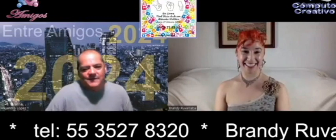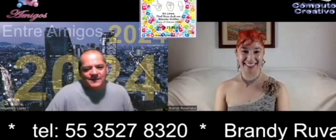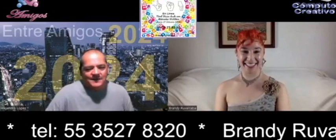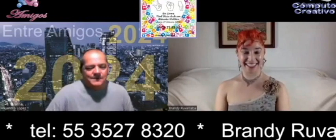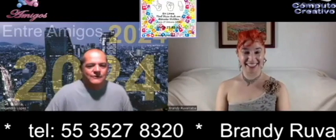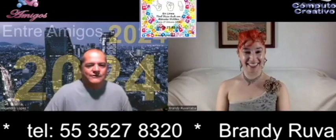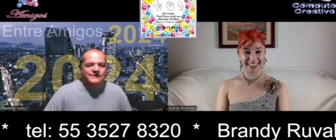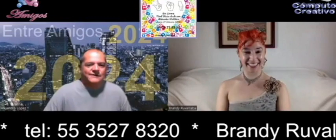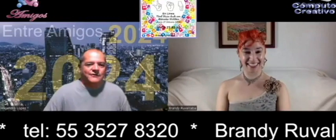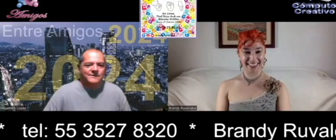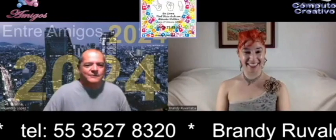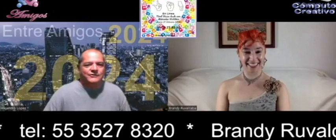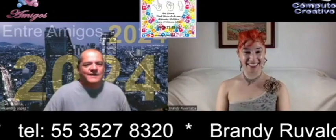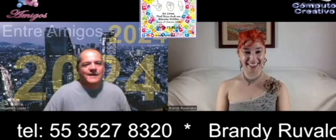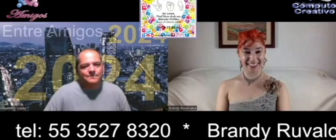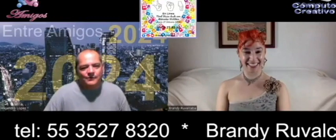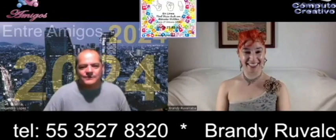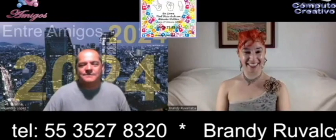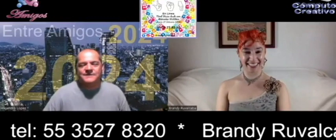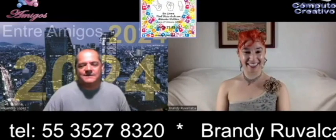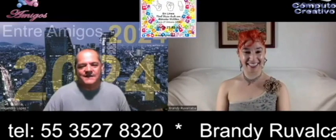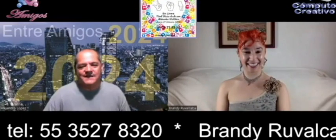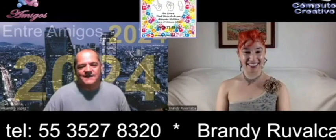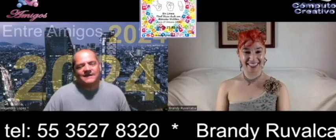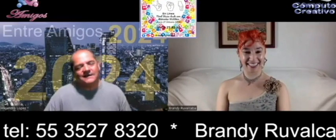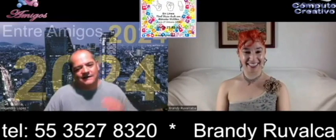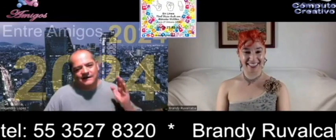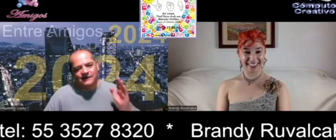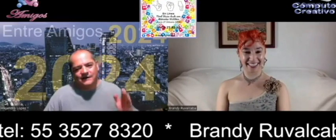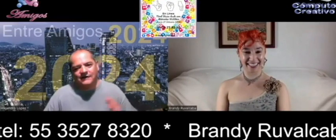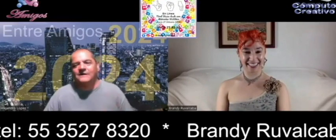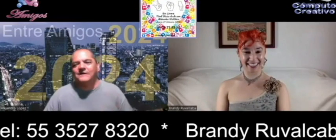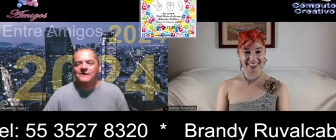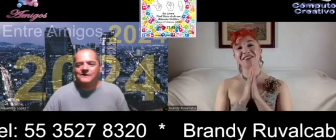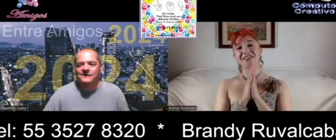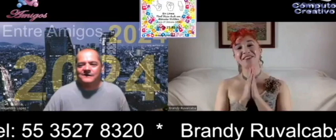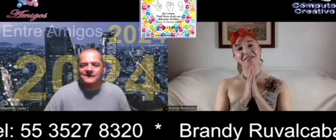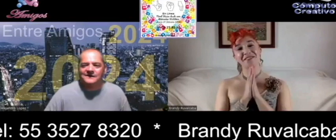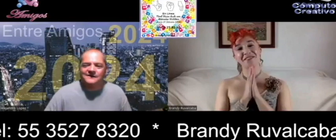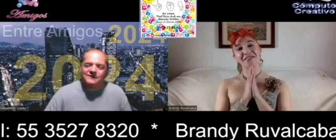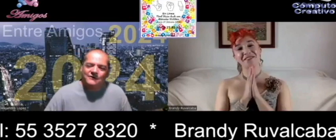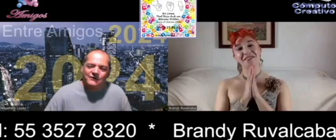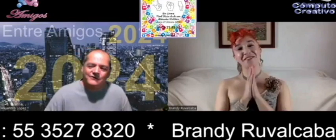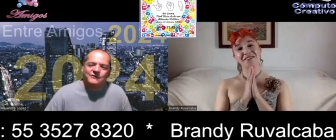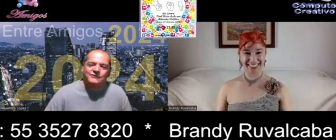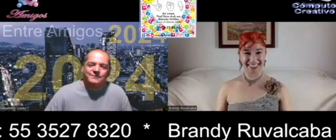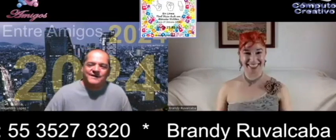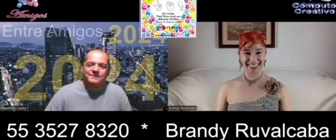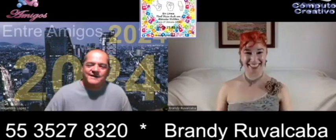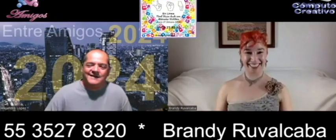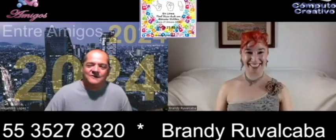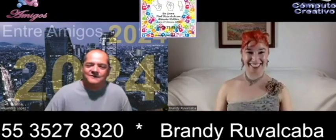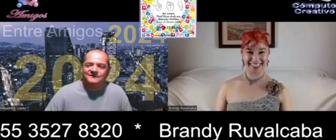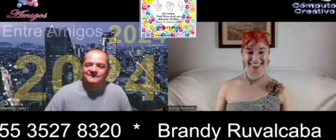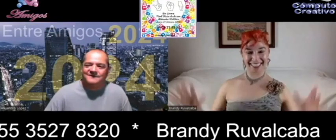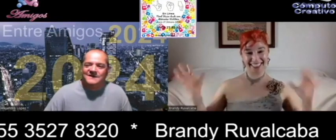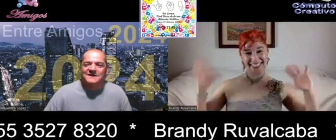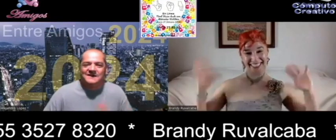muchísimo y amigos, nos vemos la próxima semana Gracias. con otro super